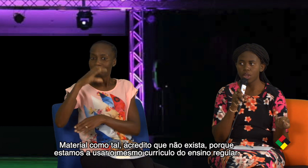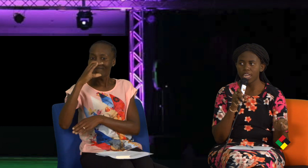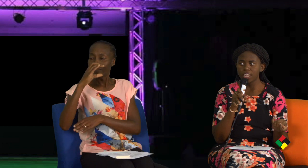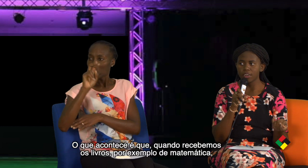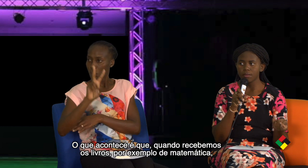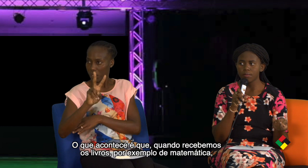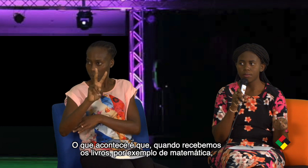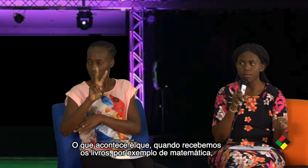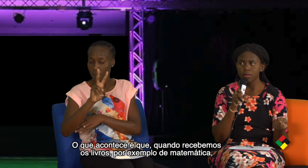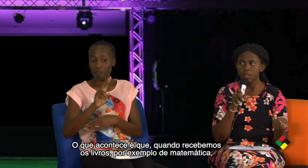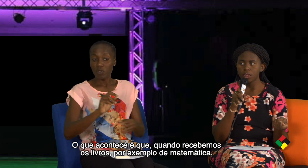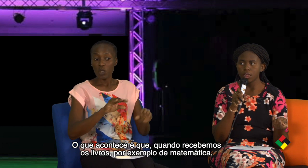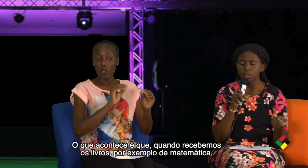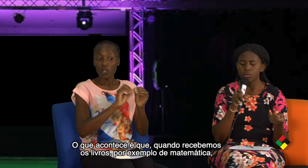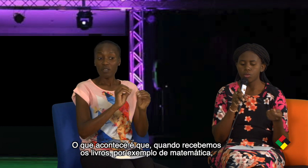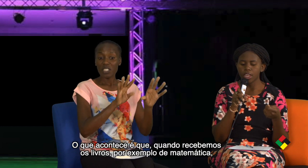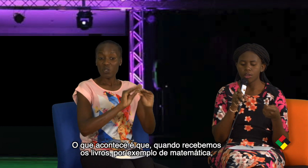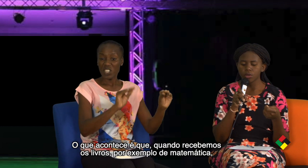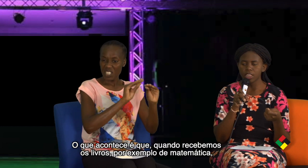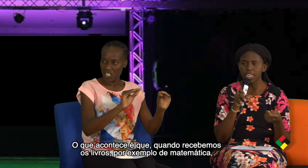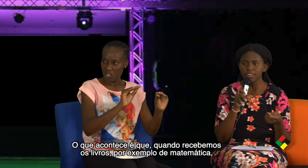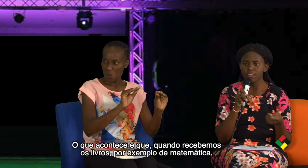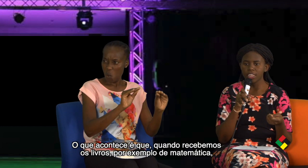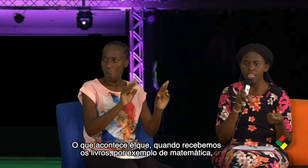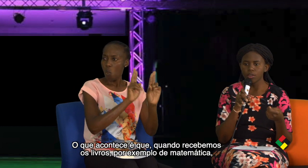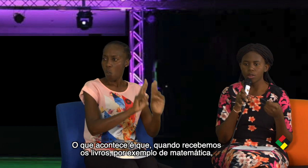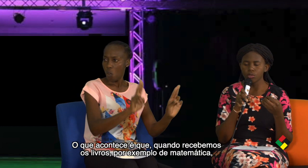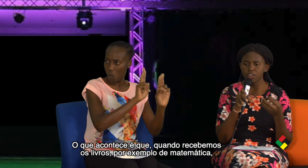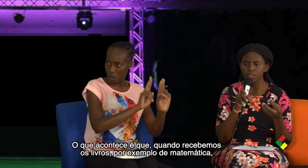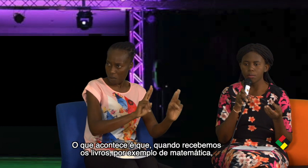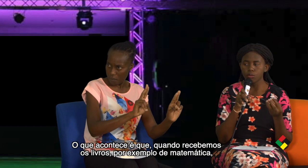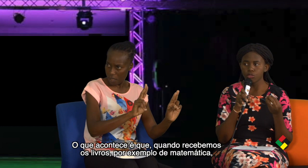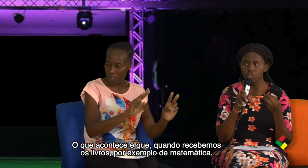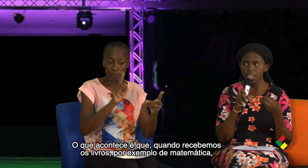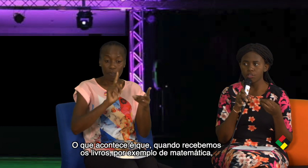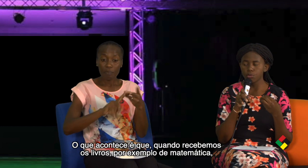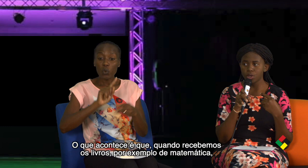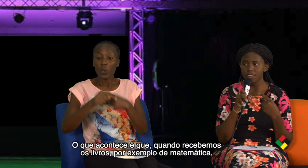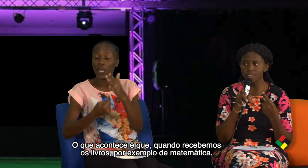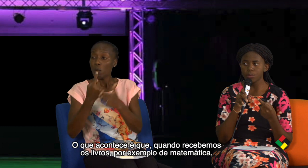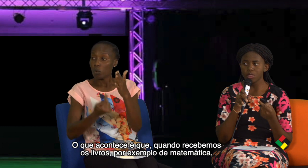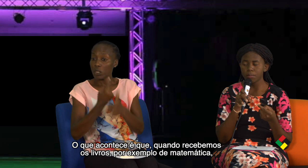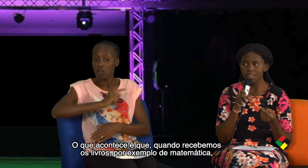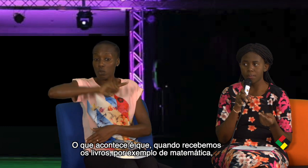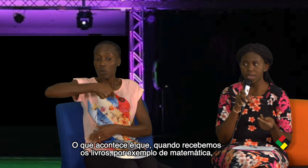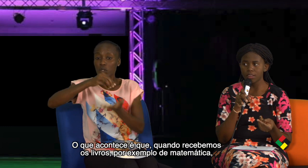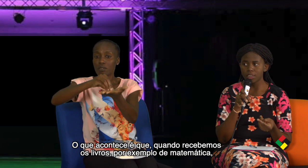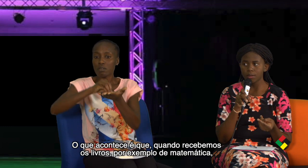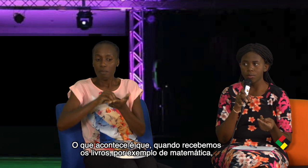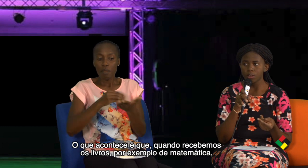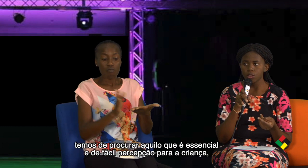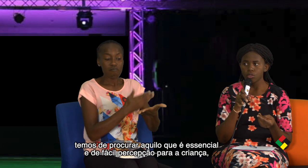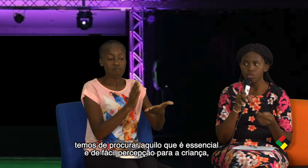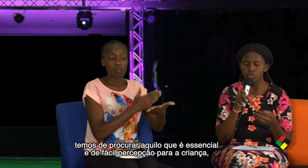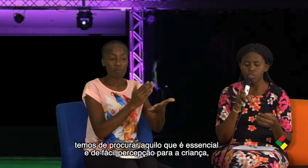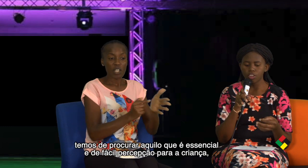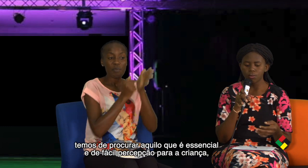regular. O que acontece é que quando nós recebemos os livros, por exemplo, de matemática, nós temos